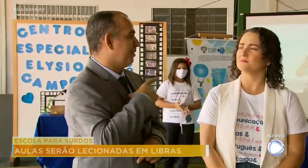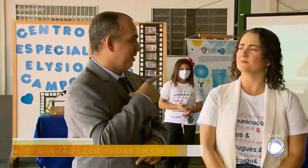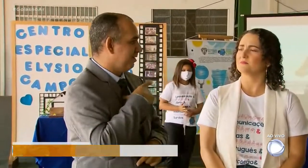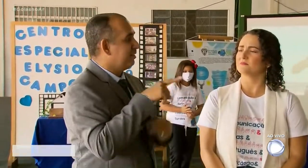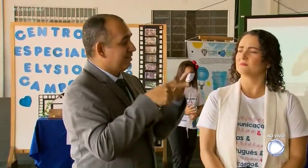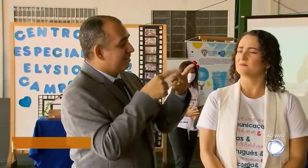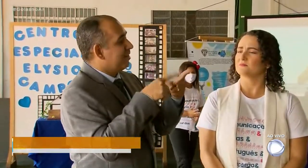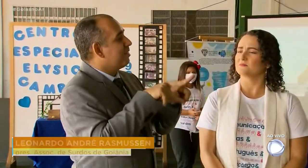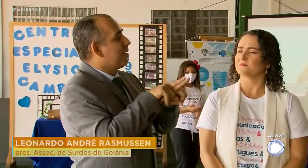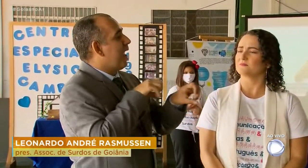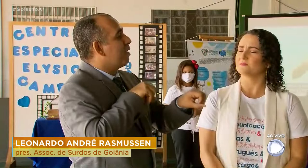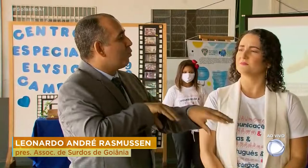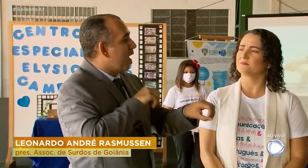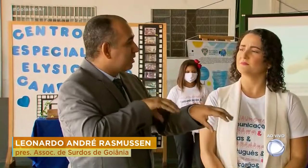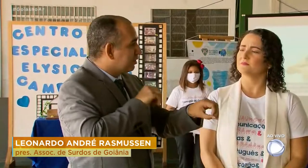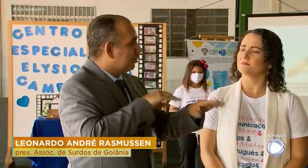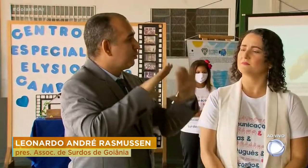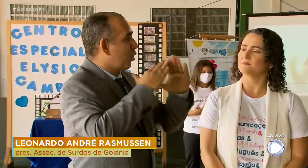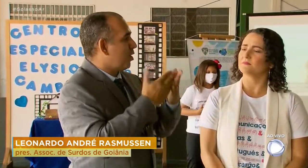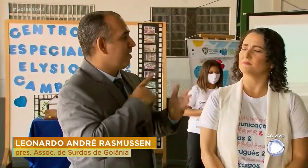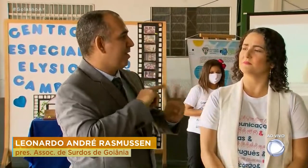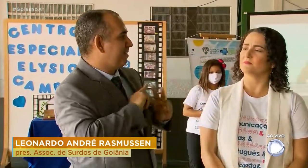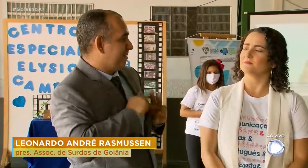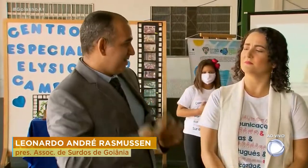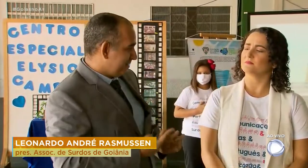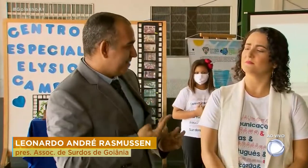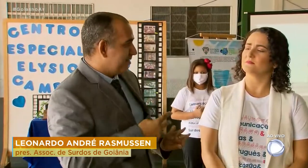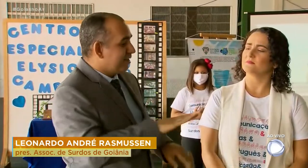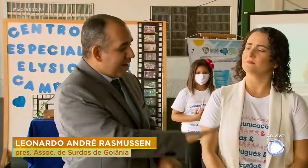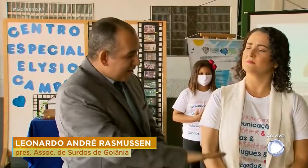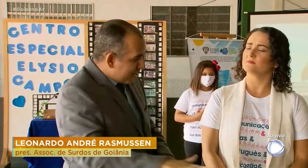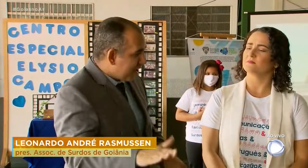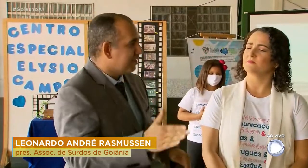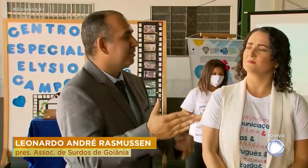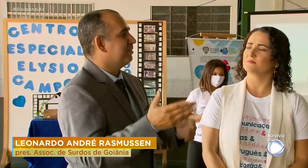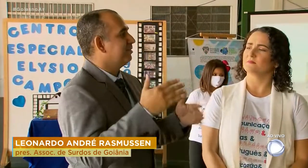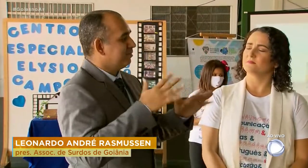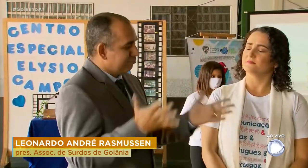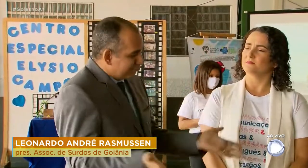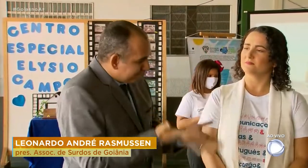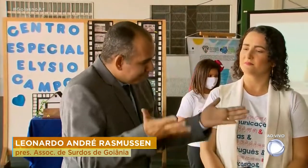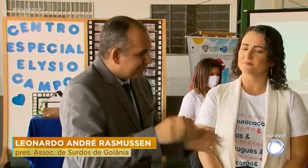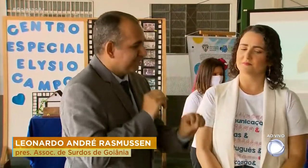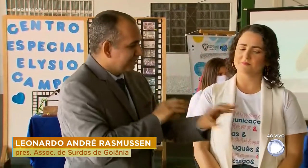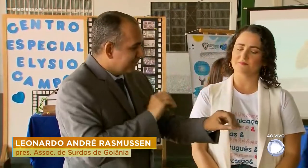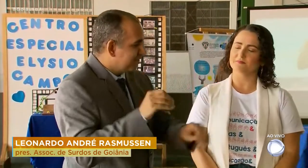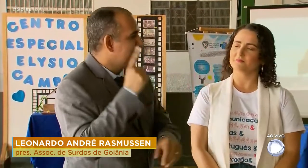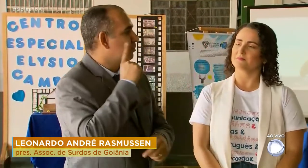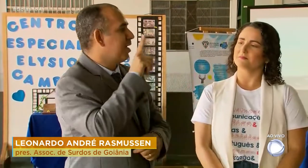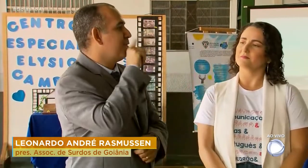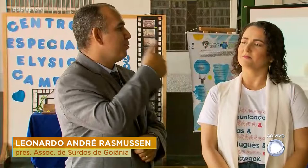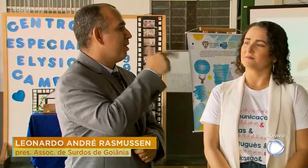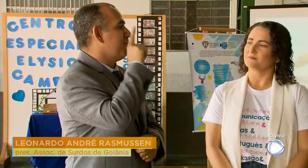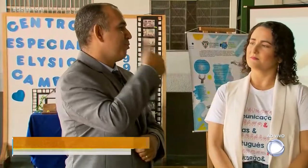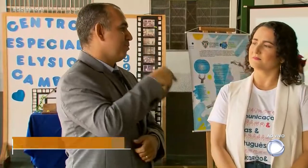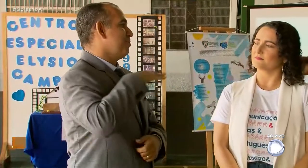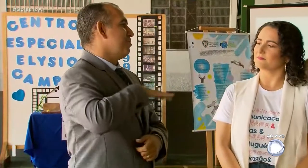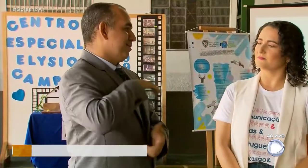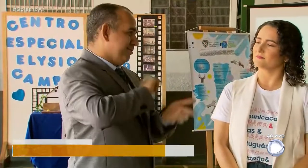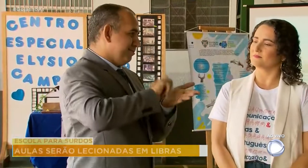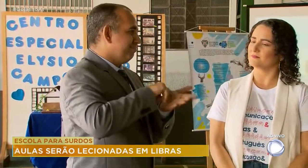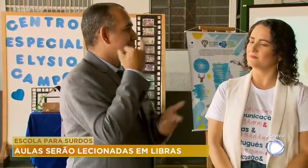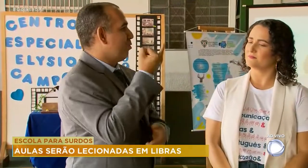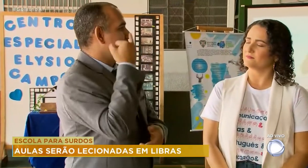de estar apoiando esse crescimento profissional. Temos também a escola, com o objetivo de ter essa aquisição da língua de